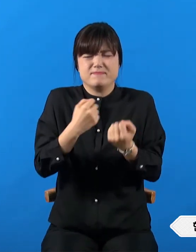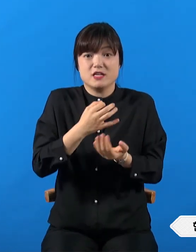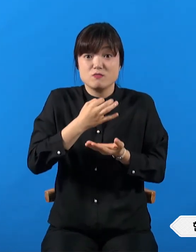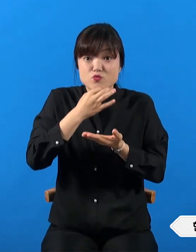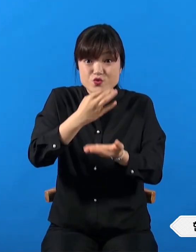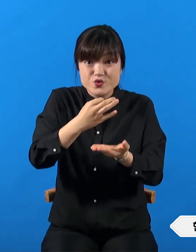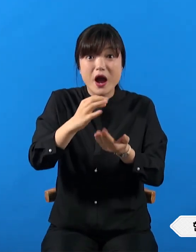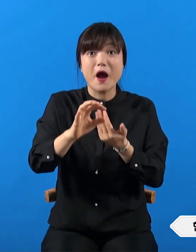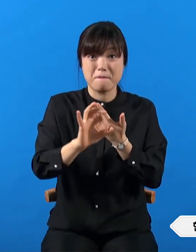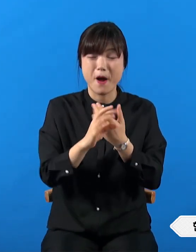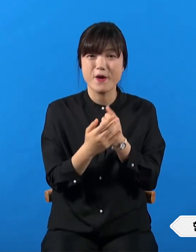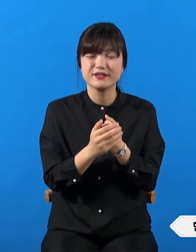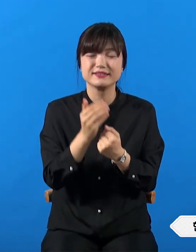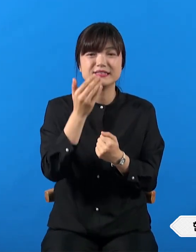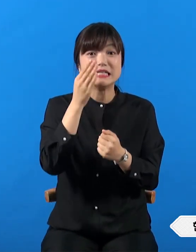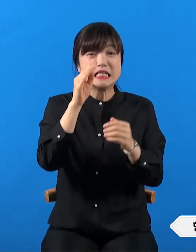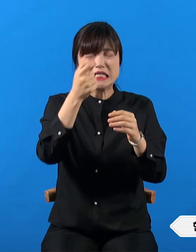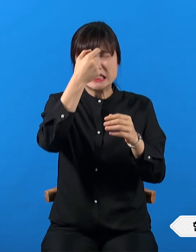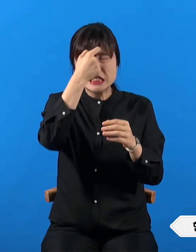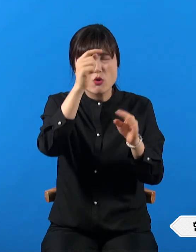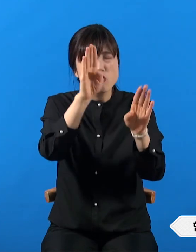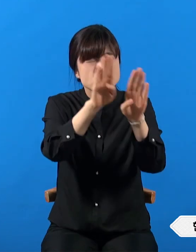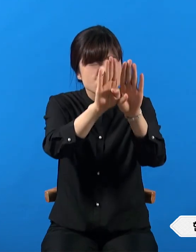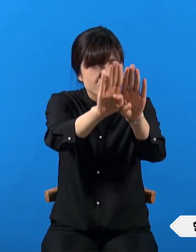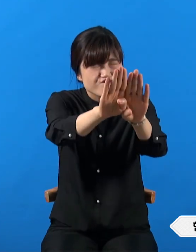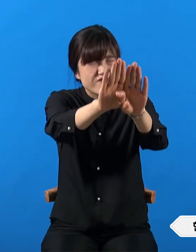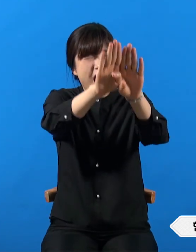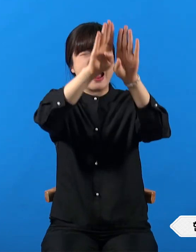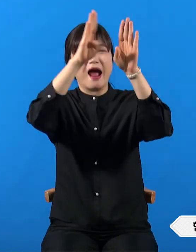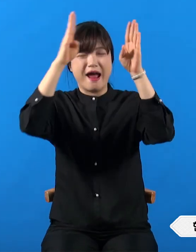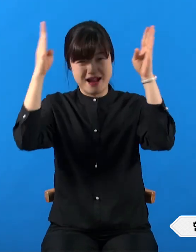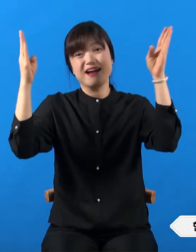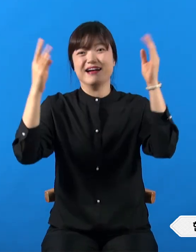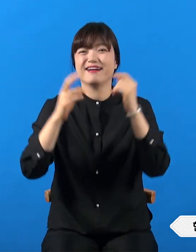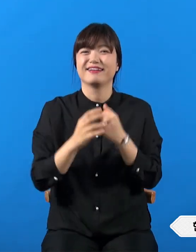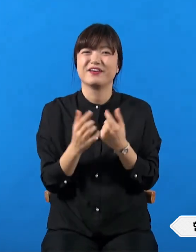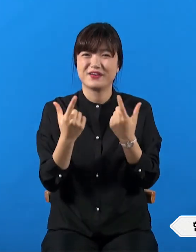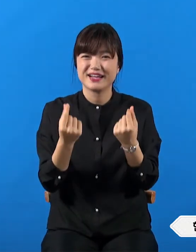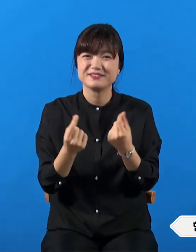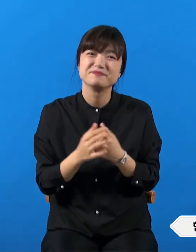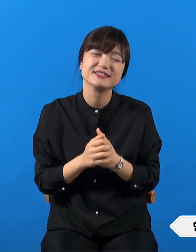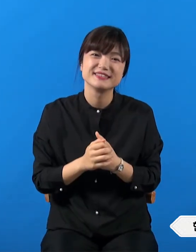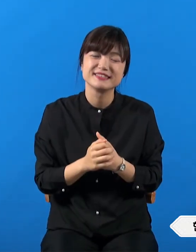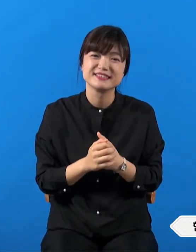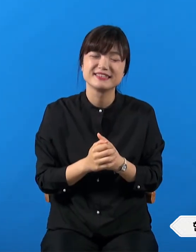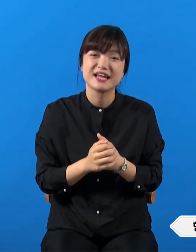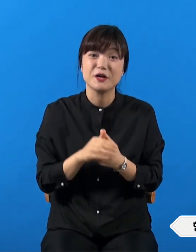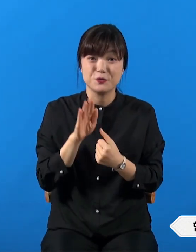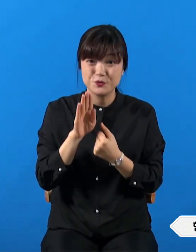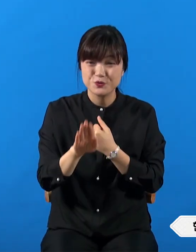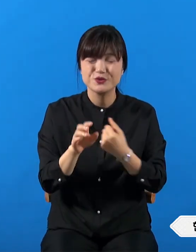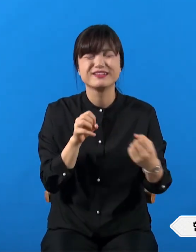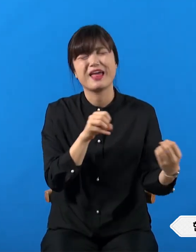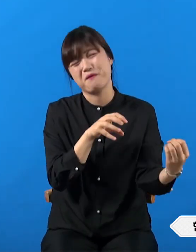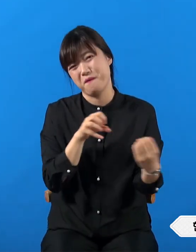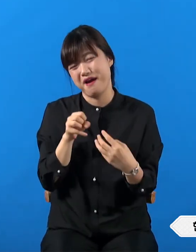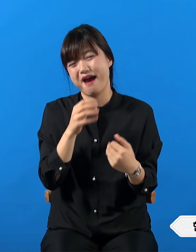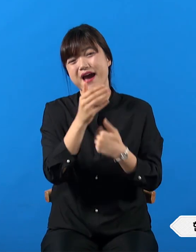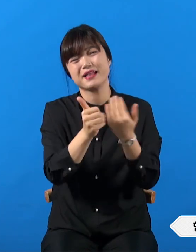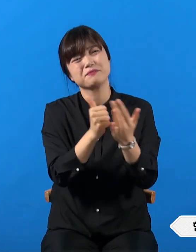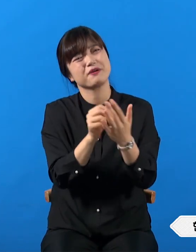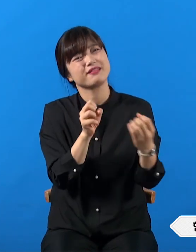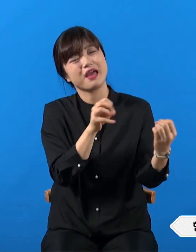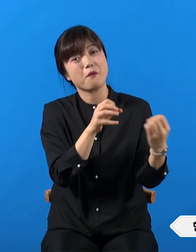힘차게 그렇게 부르시면 기도의 문이 이제 활짝 열린 것입니다. 그리고 대화를 나눕니다.